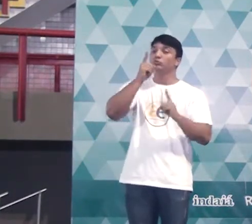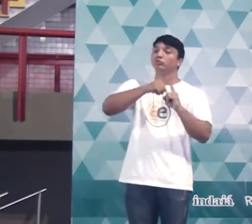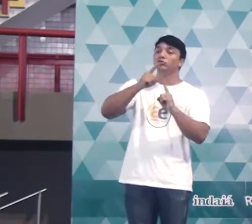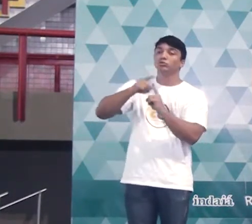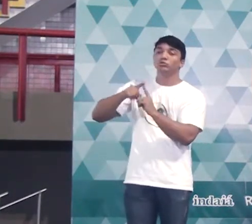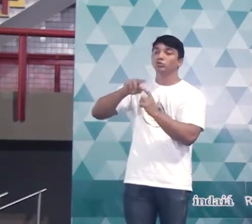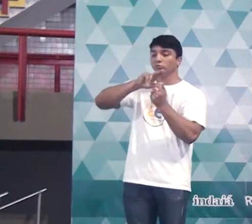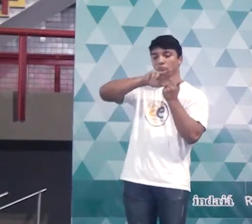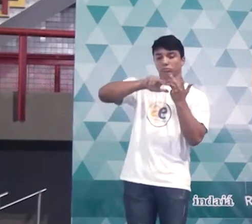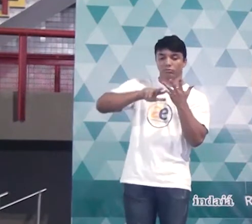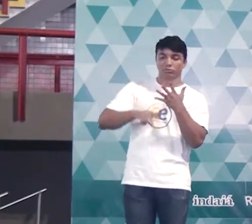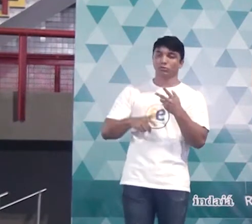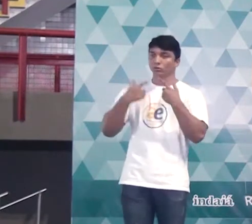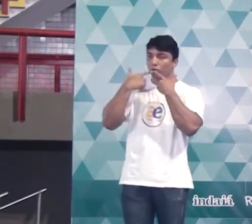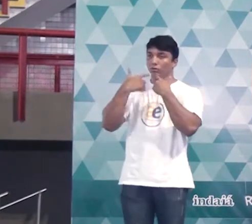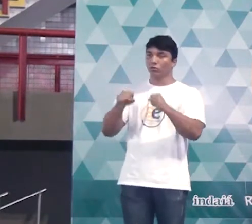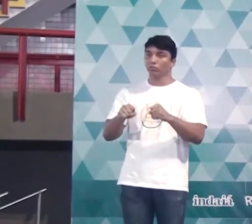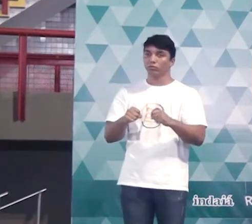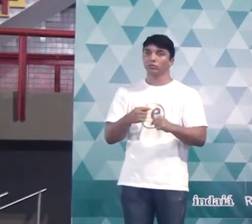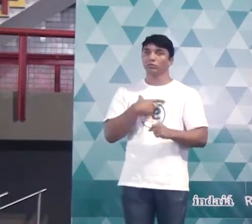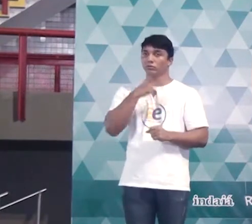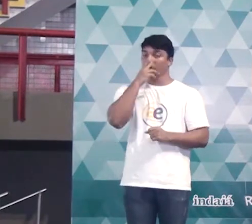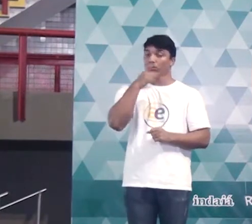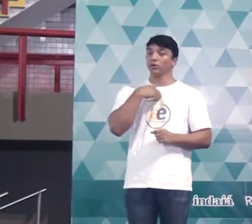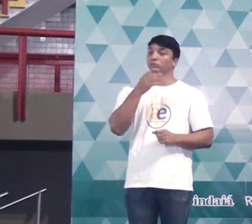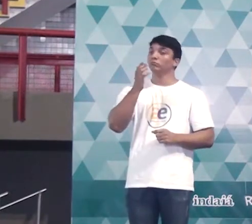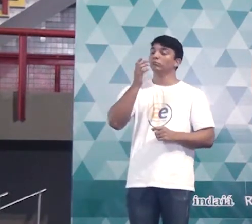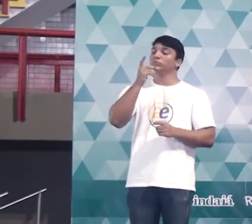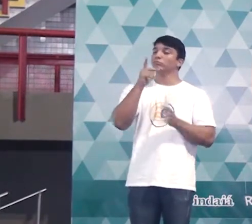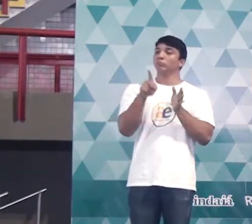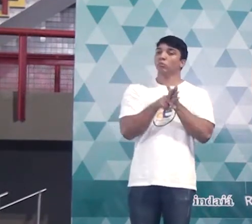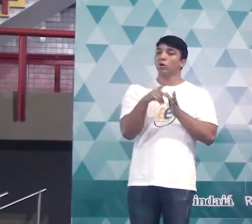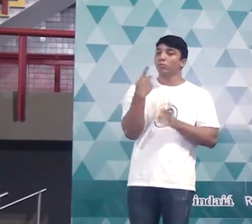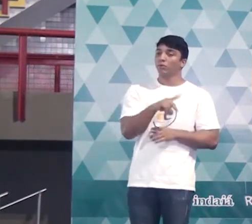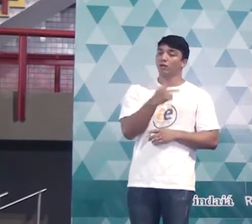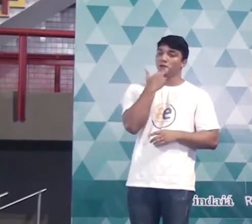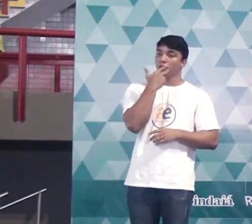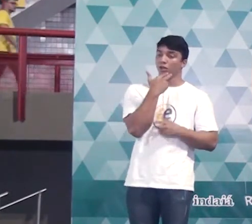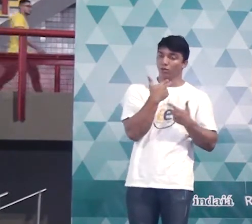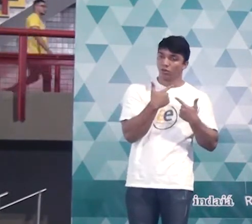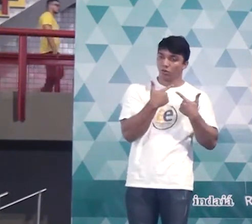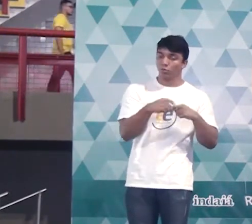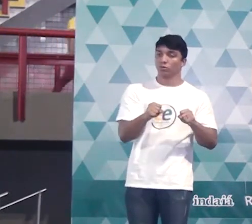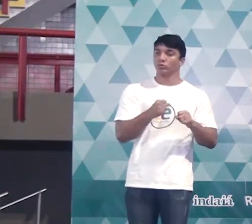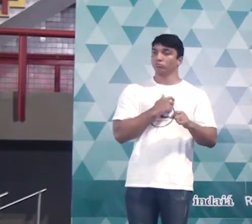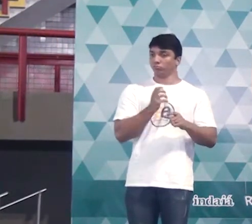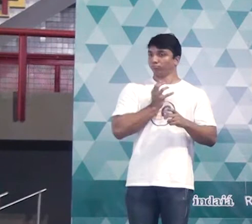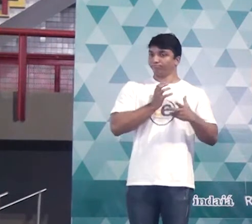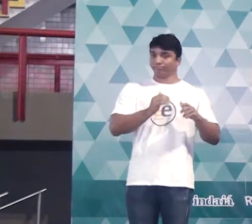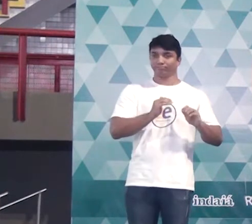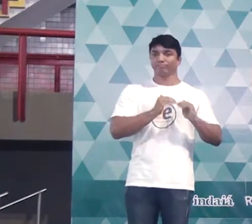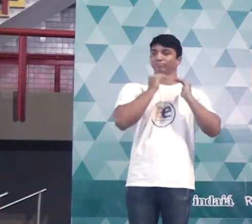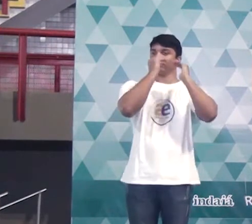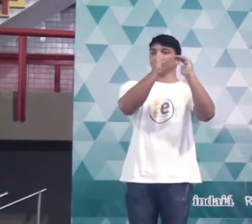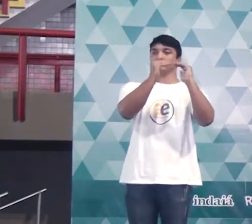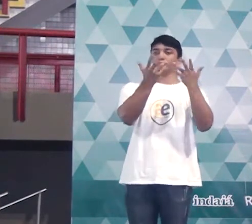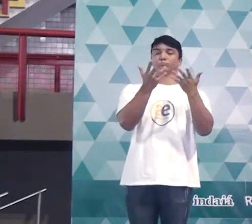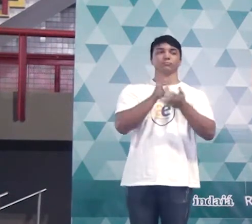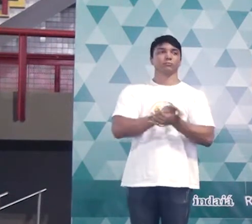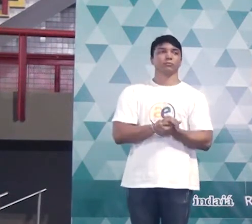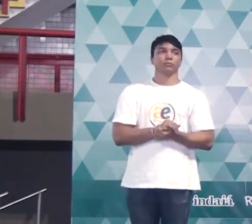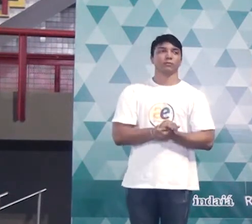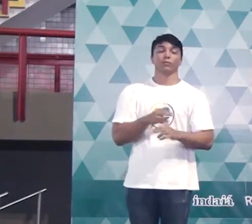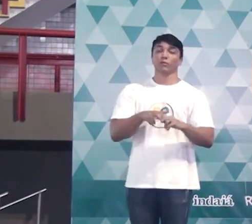É variação, é enriquecimento linguístico. Compreende isso? Então